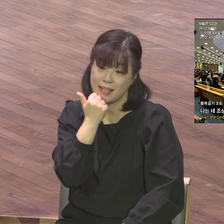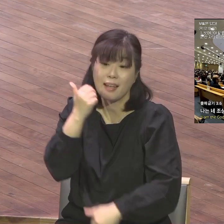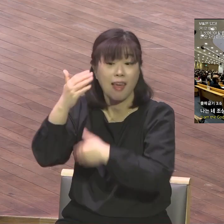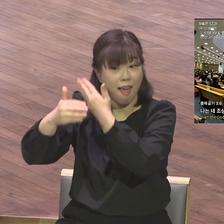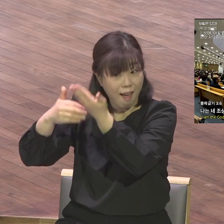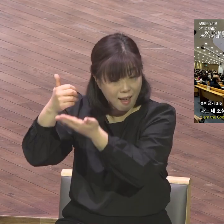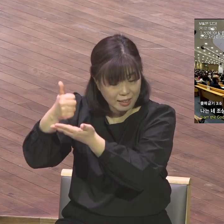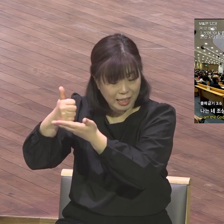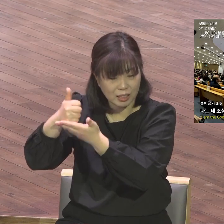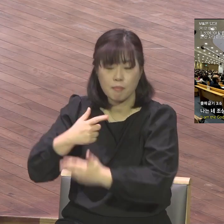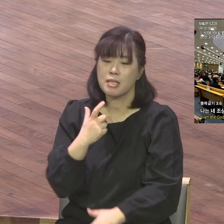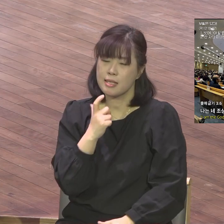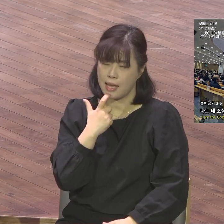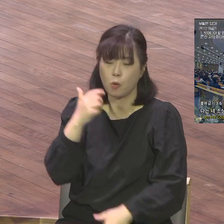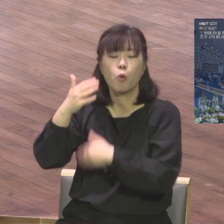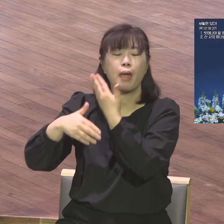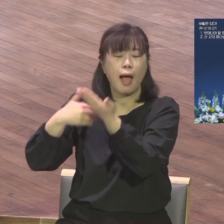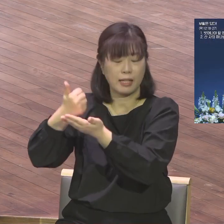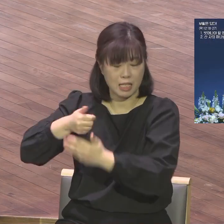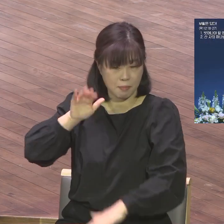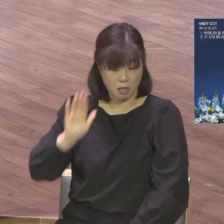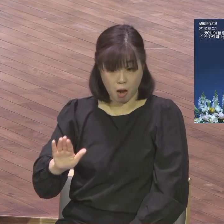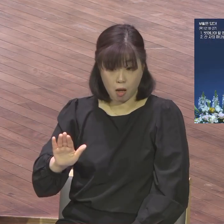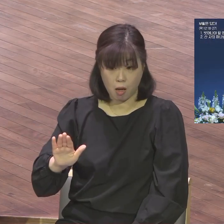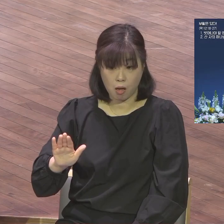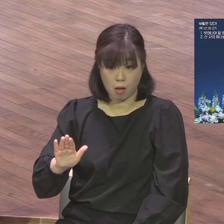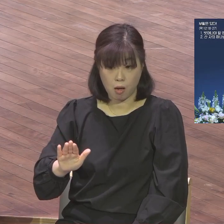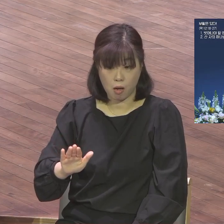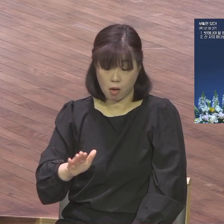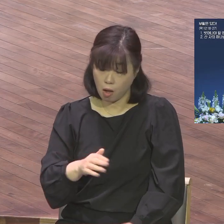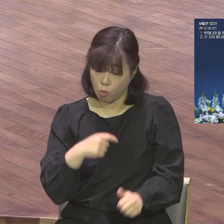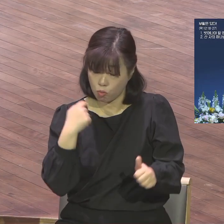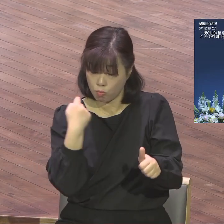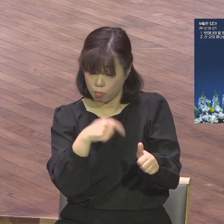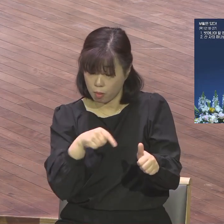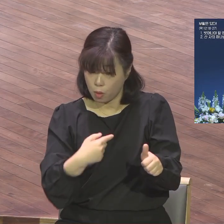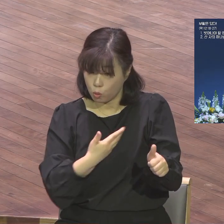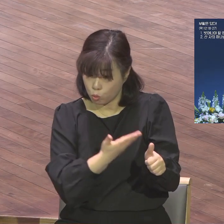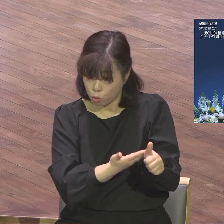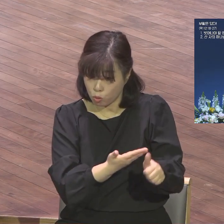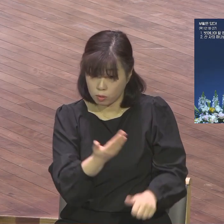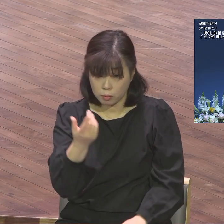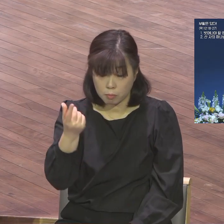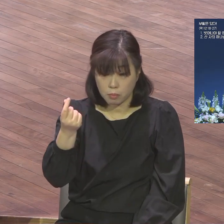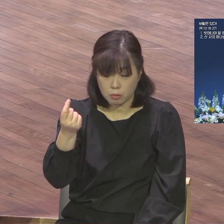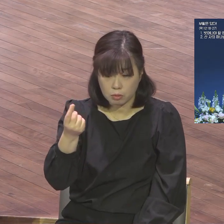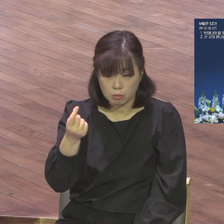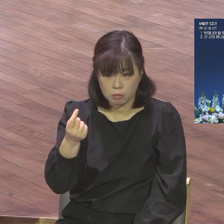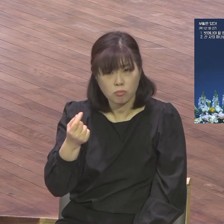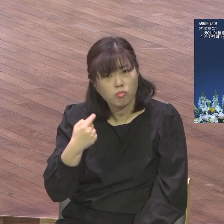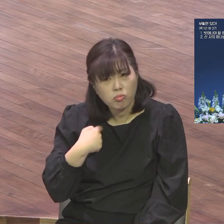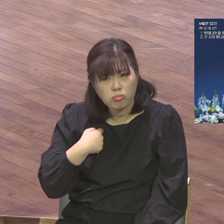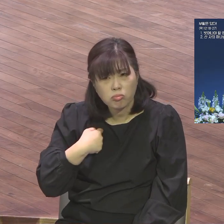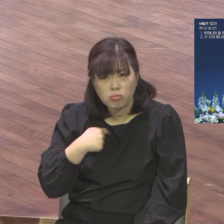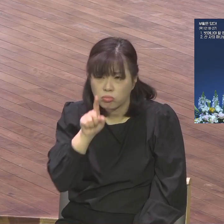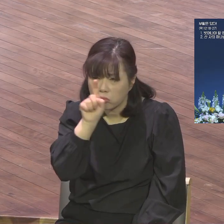야곱의 하나님이니라. 자, 이 부분이 어떻게 해서 부활과